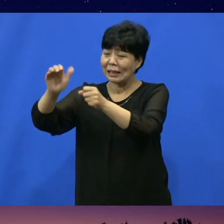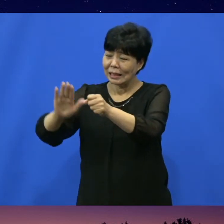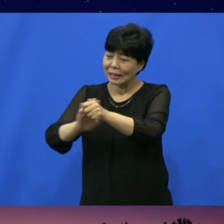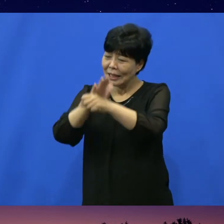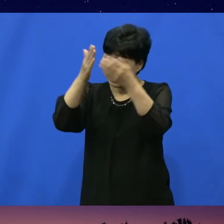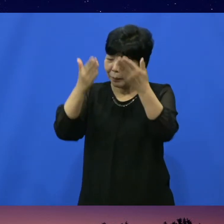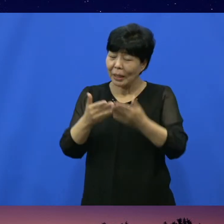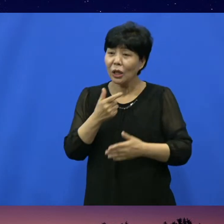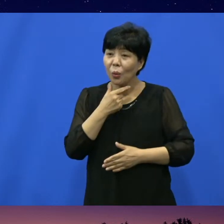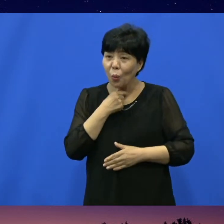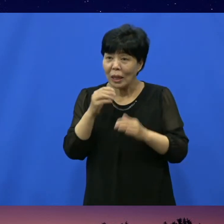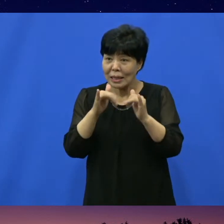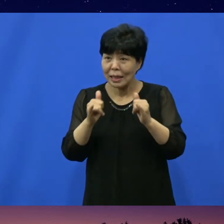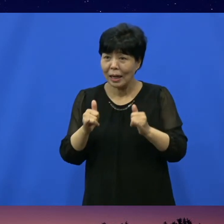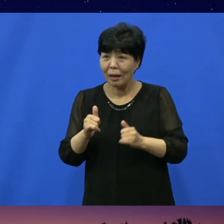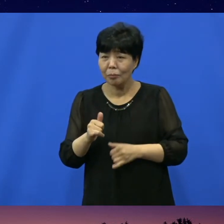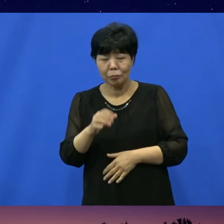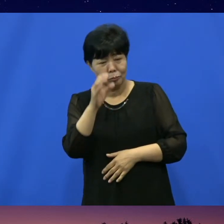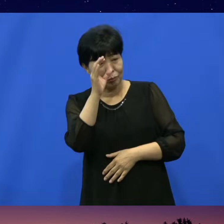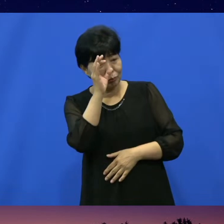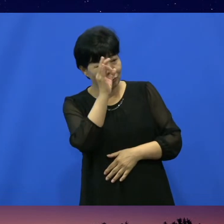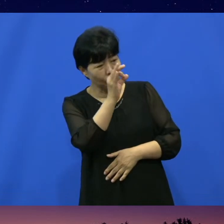아가서를 보세요.